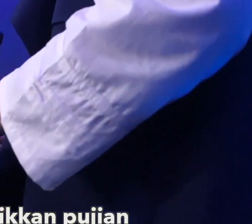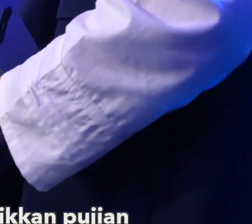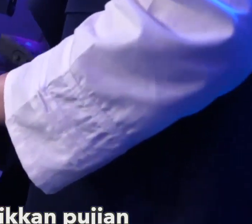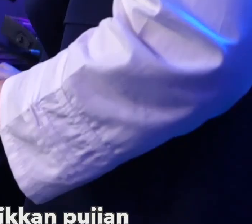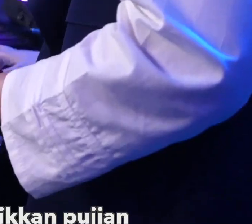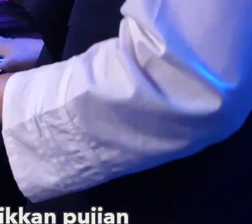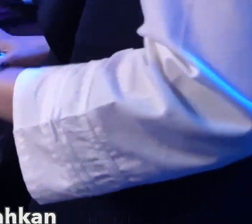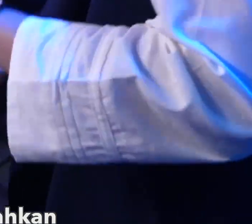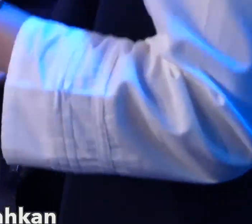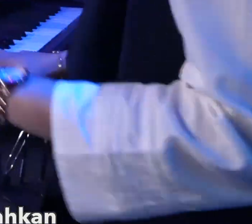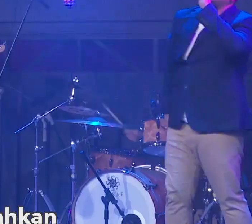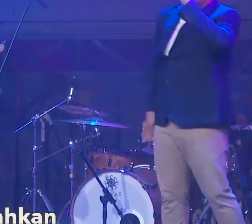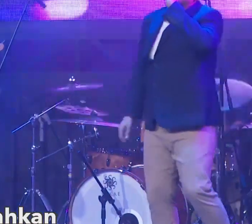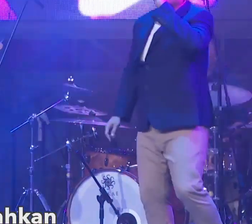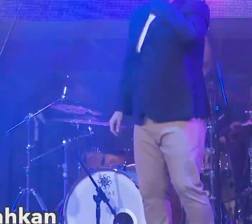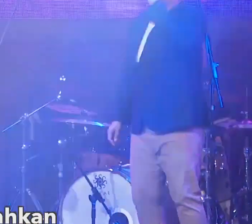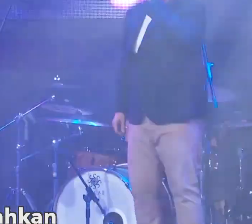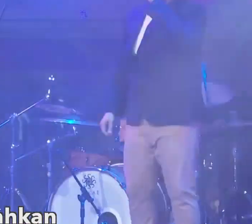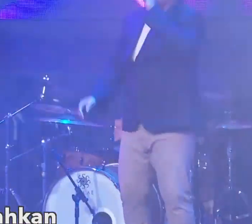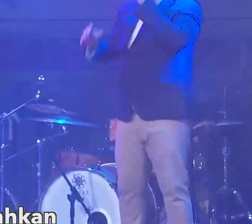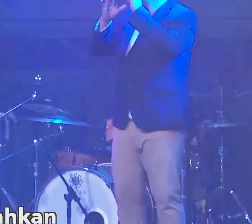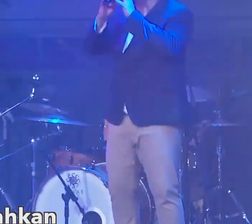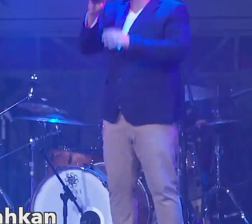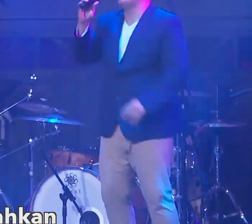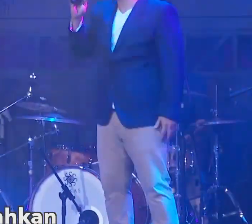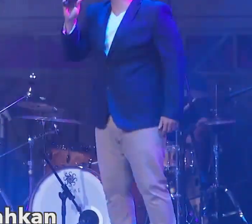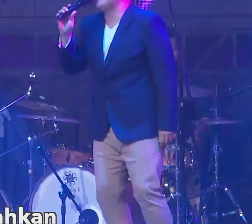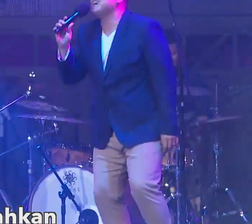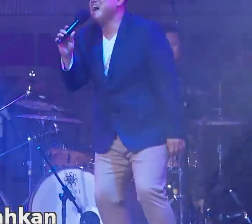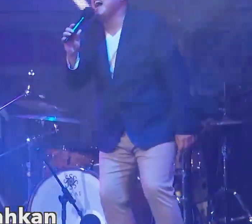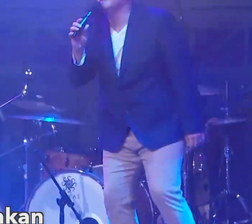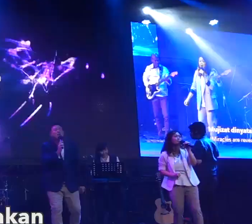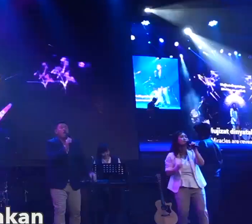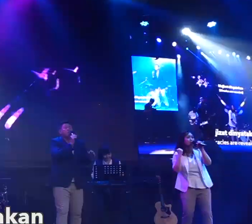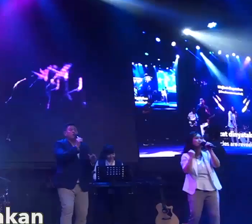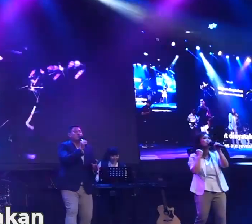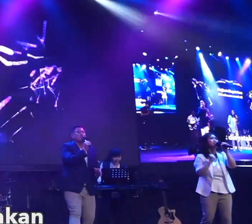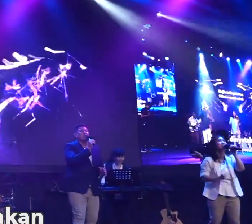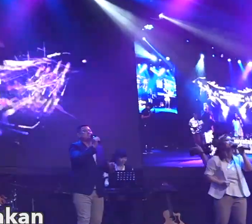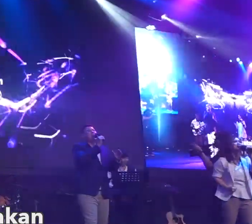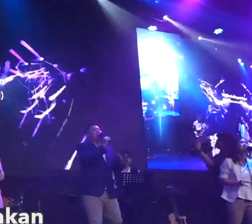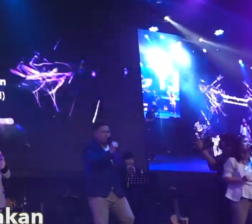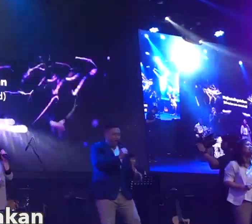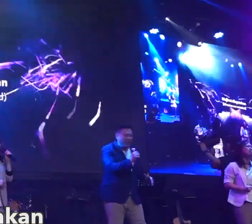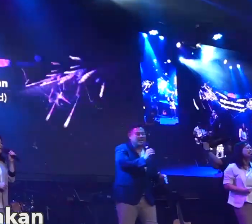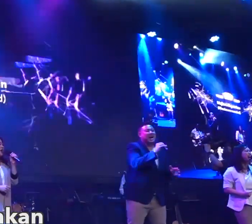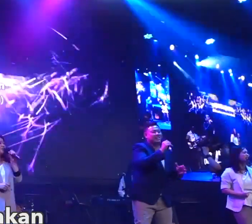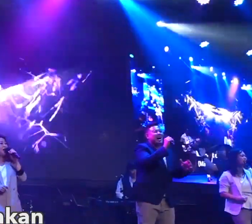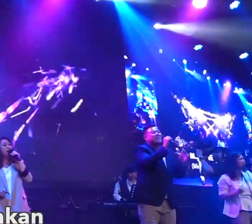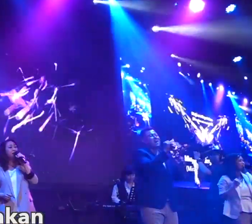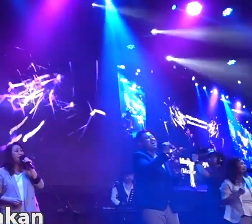menaikkan pujian, belenggu dipatahkan, mujizat